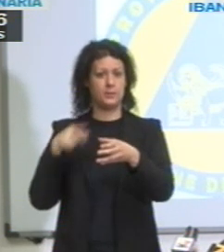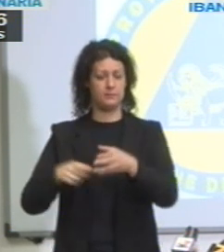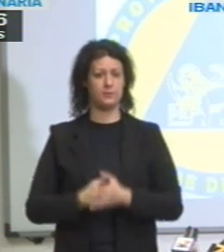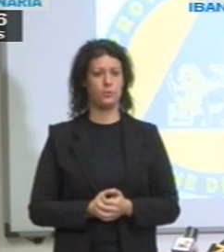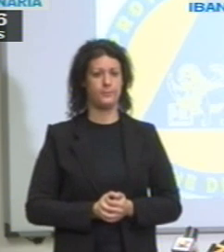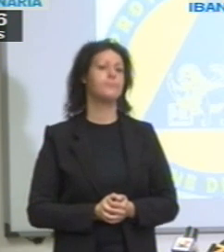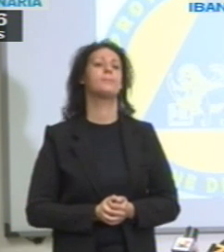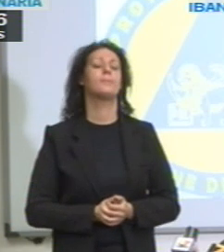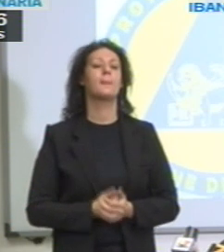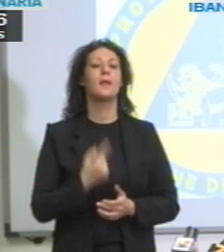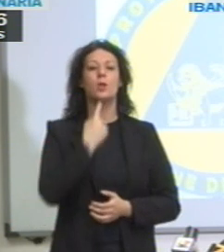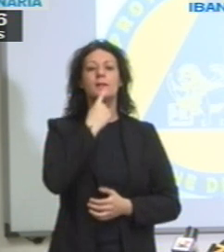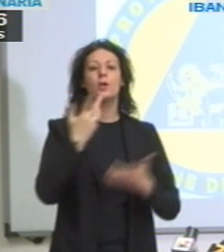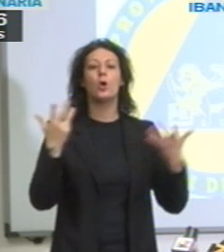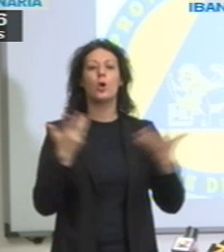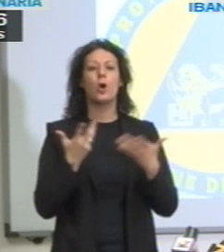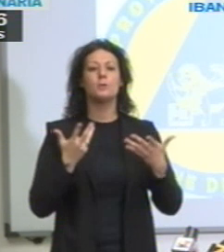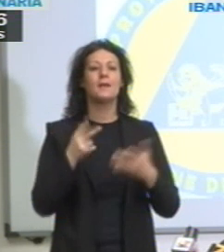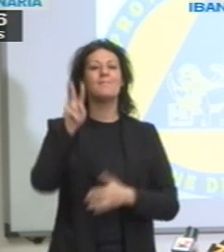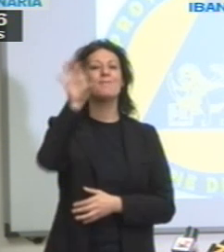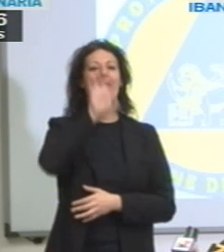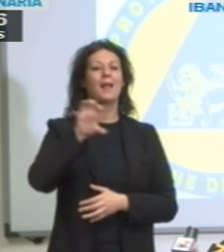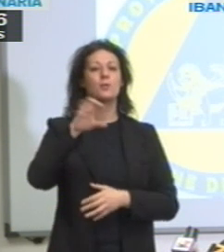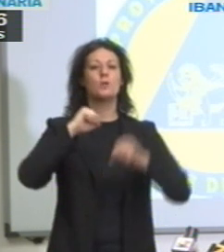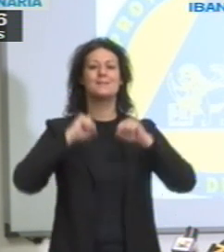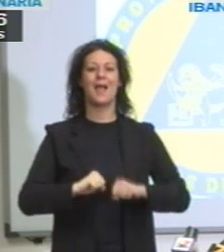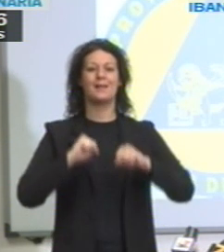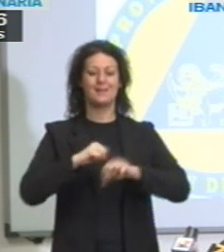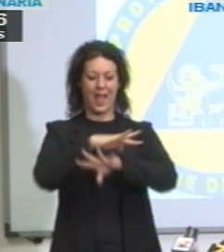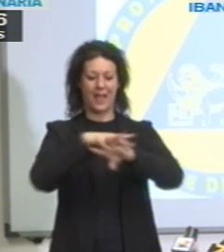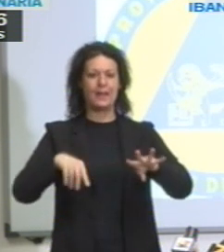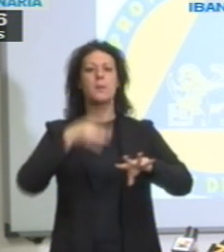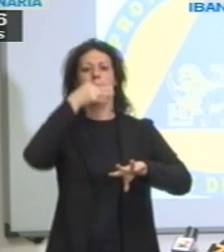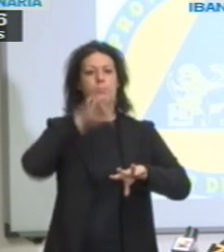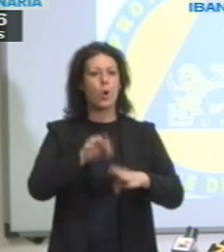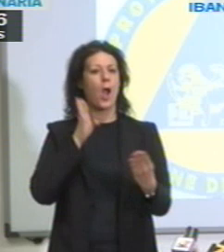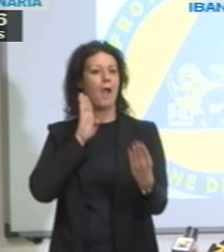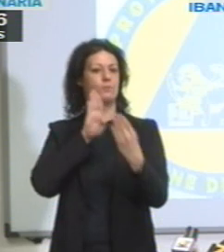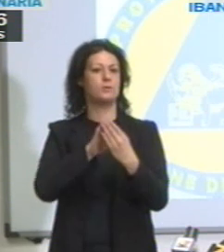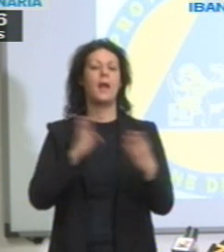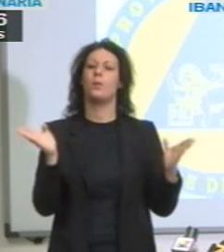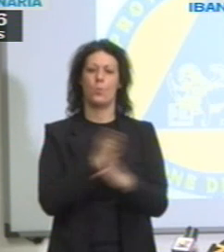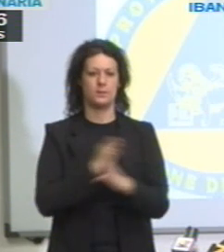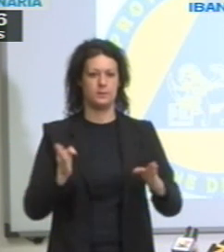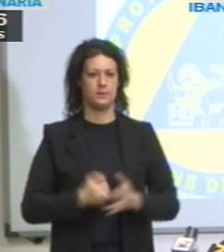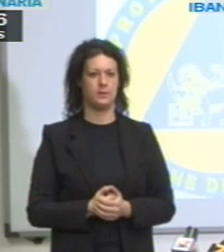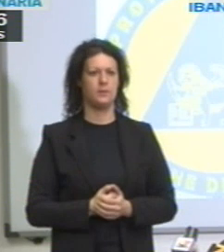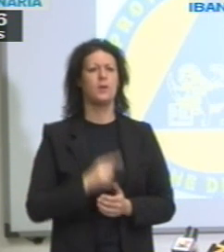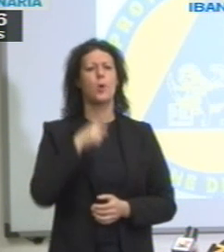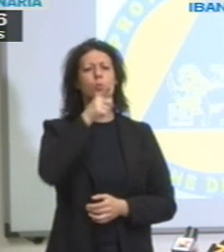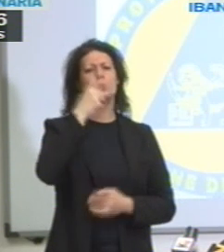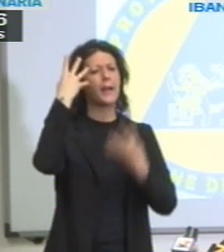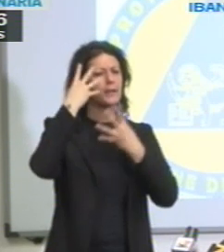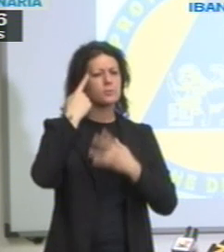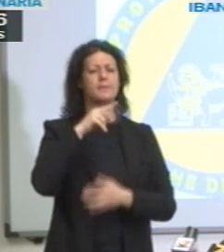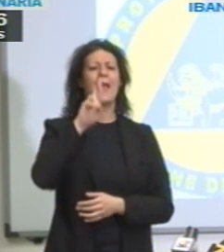semplicemente dire che la rete della sanità del Veneto è in grado di affrontare tutto. Dopodiché il ragionamento che fai tu con i tamponi, l'R0 o